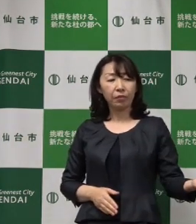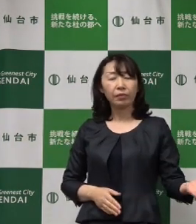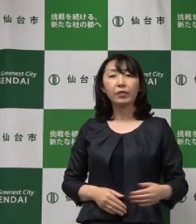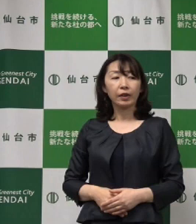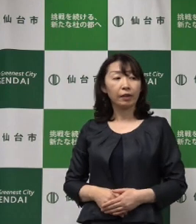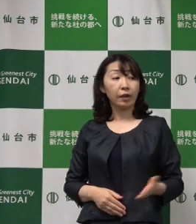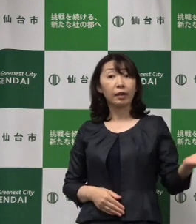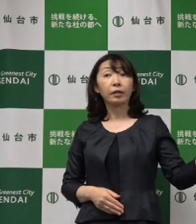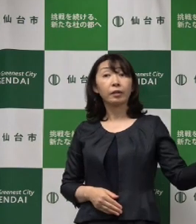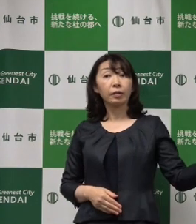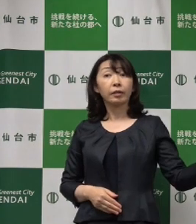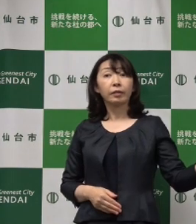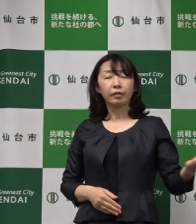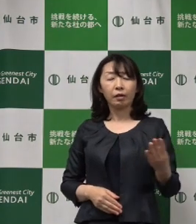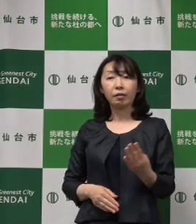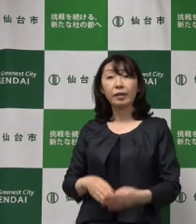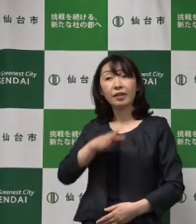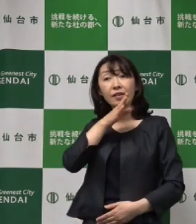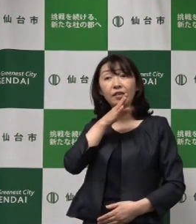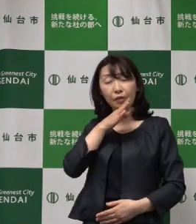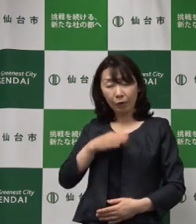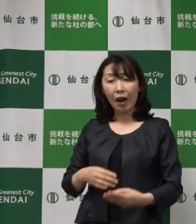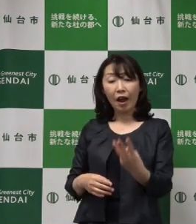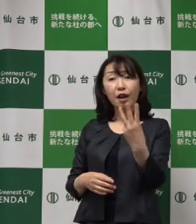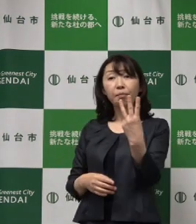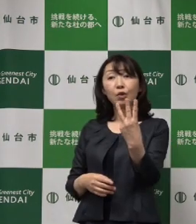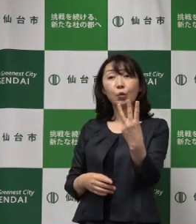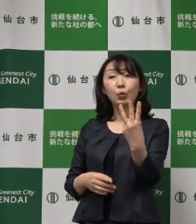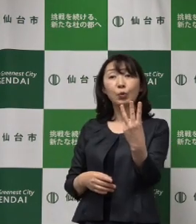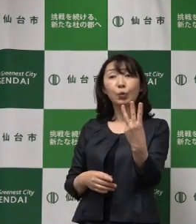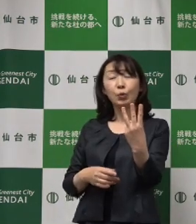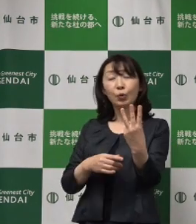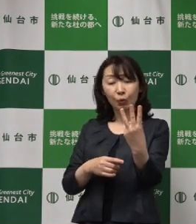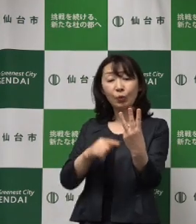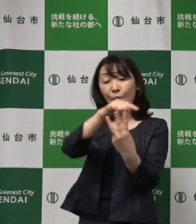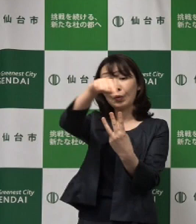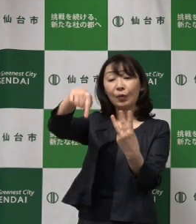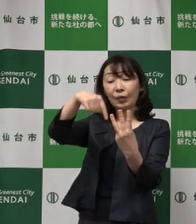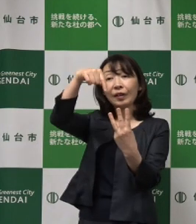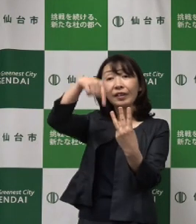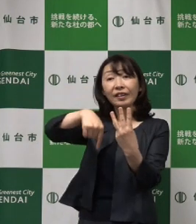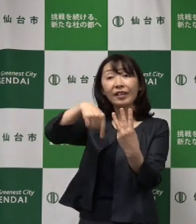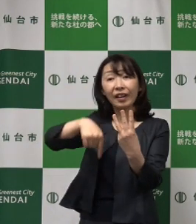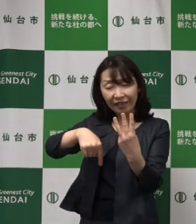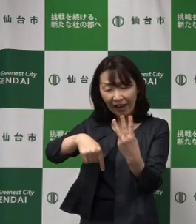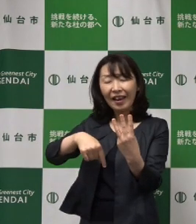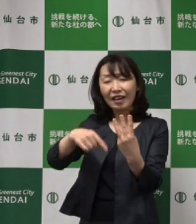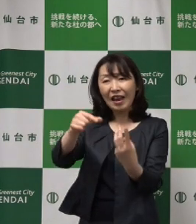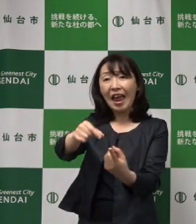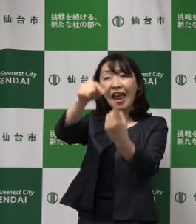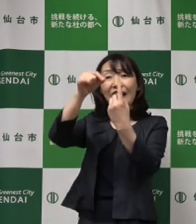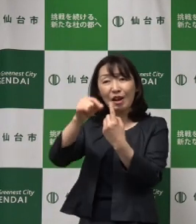この、実は3つ の、 候補の中からどれがいいかということ